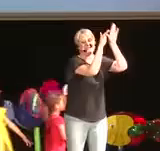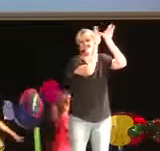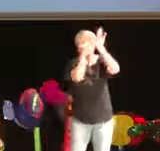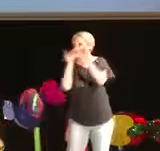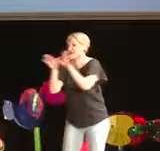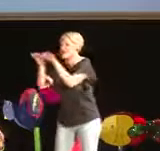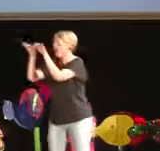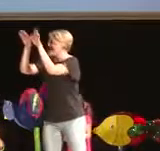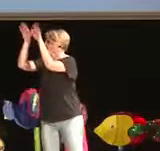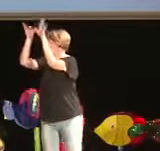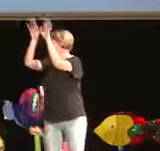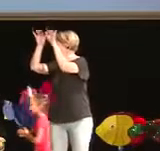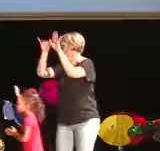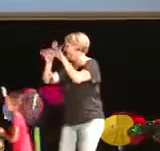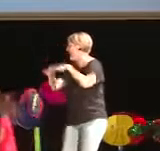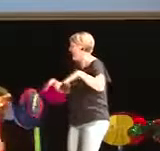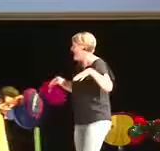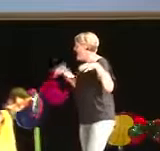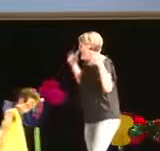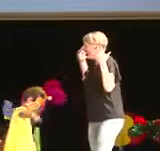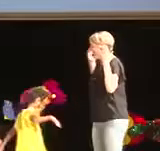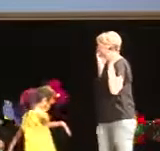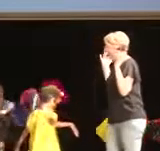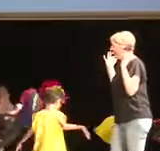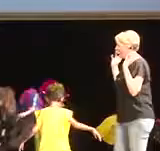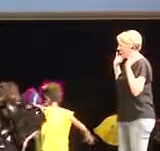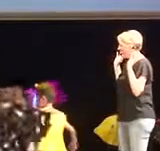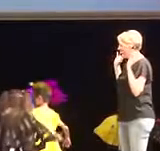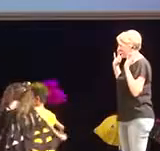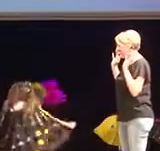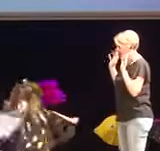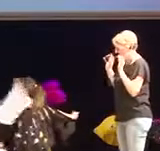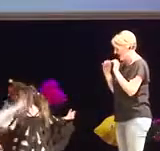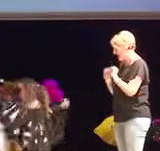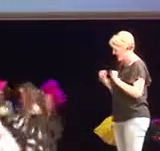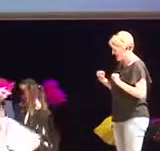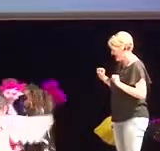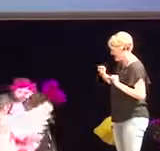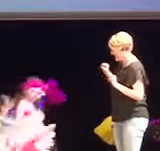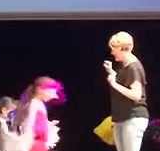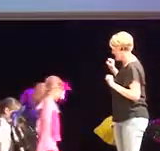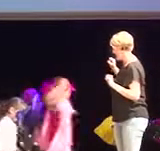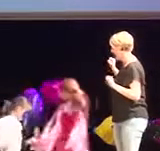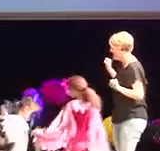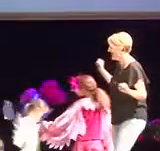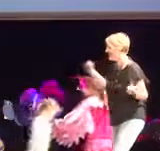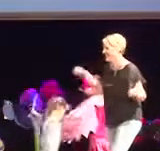Les oiseaux, bien sûr! Oh là là, c'est merveilleux!